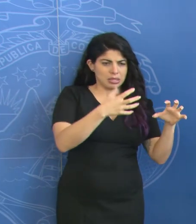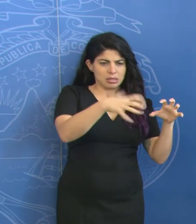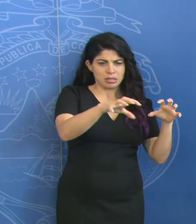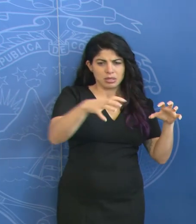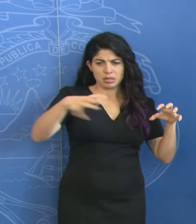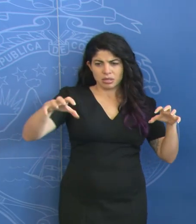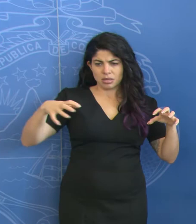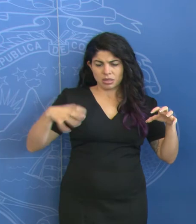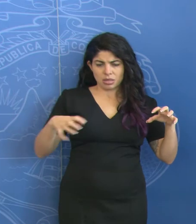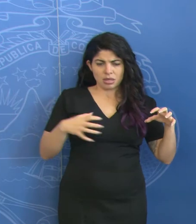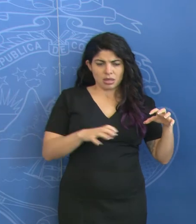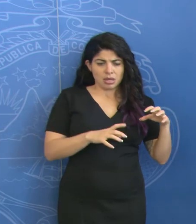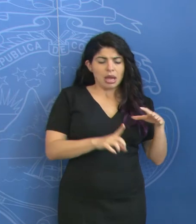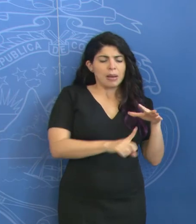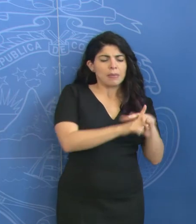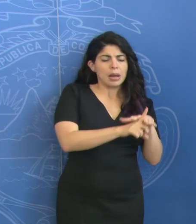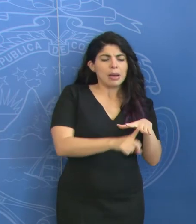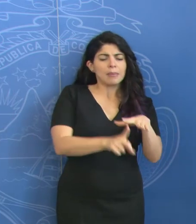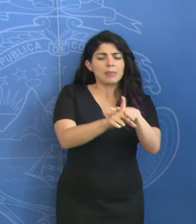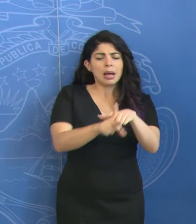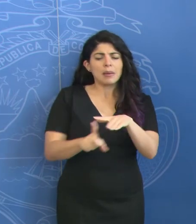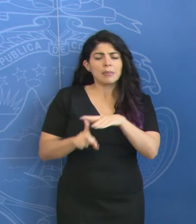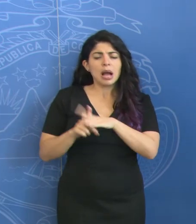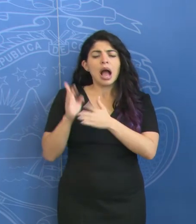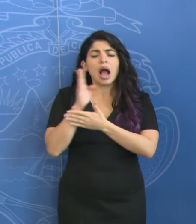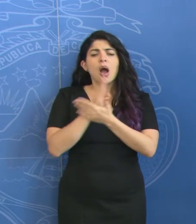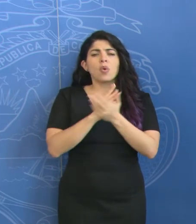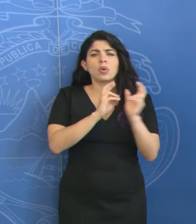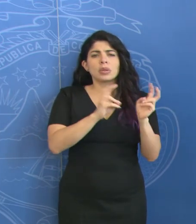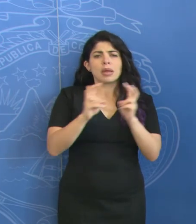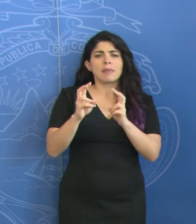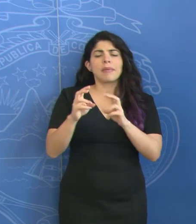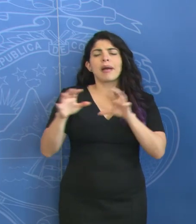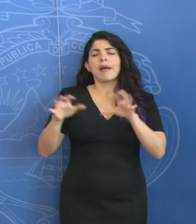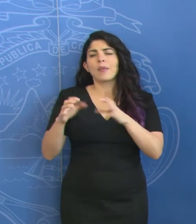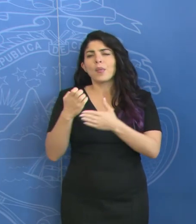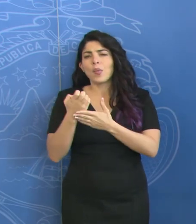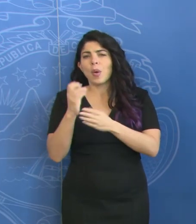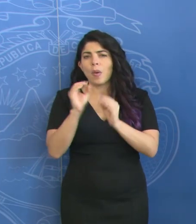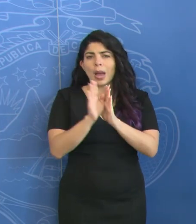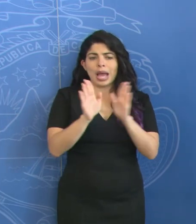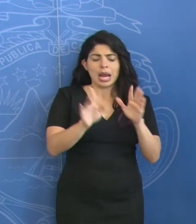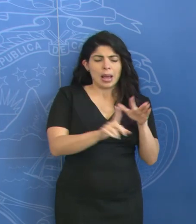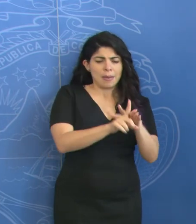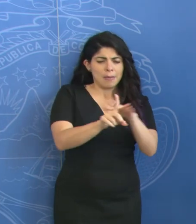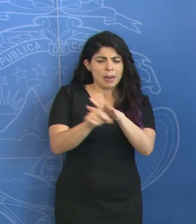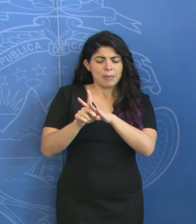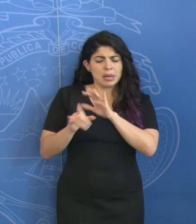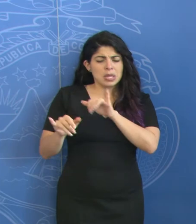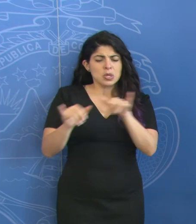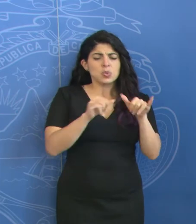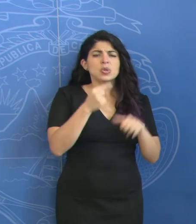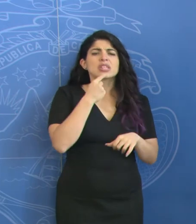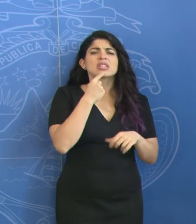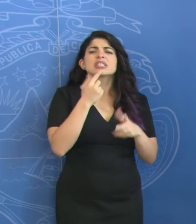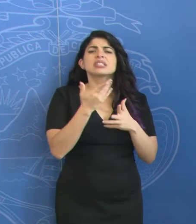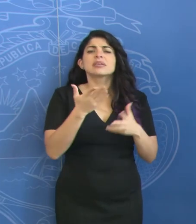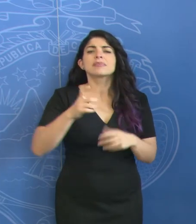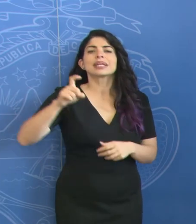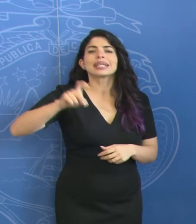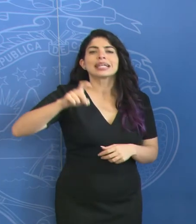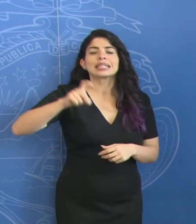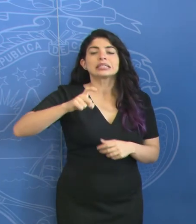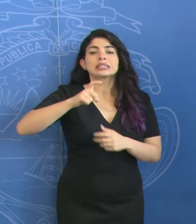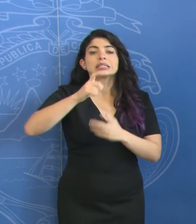uno de los sectores, algunas veces para actividades económicas o bien en términos generales, es la necesidad de un